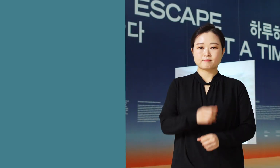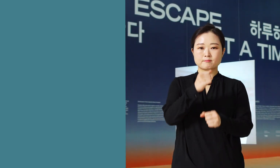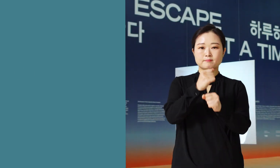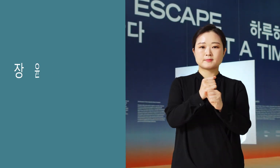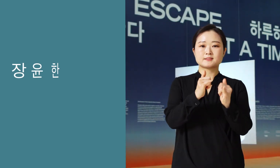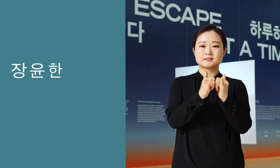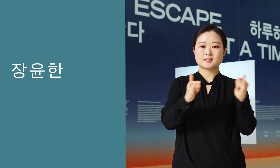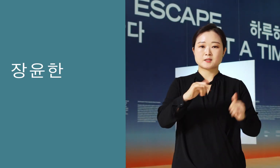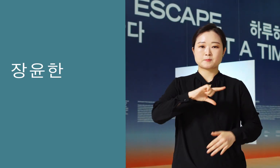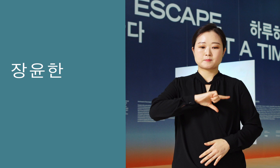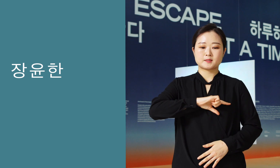장윤한,